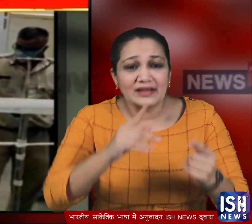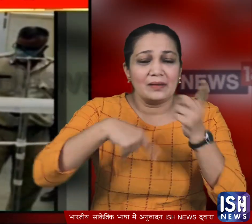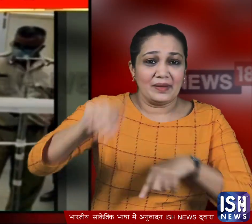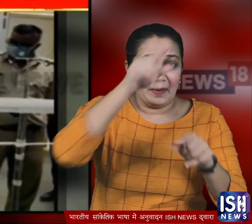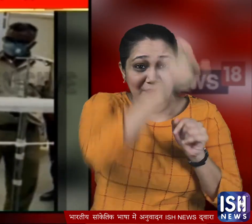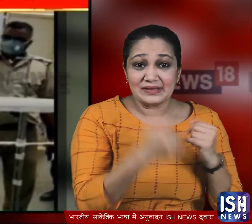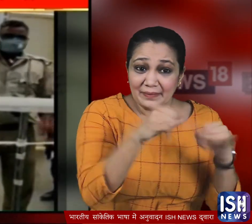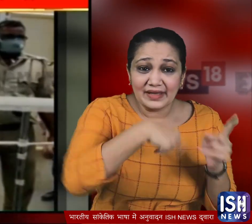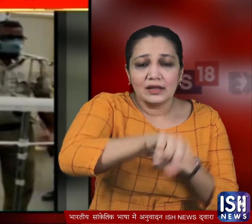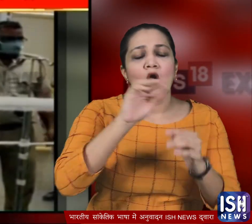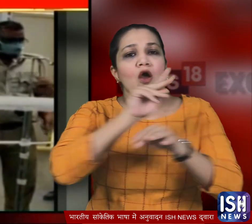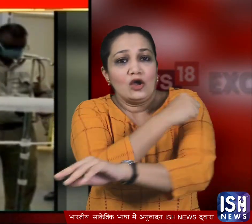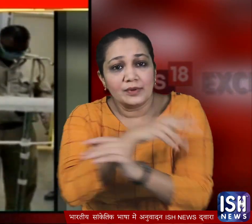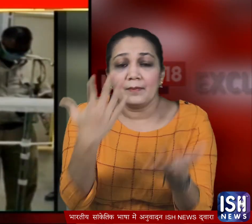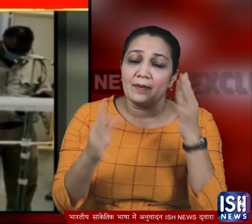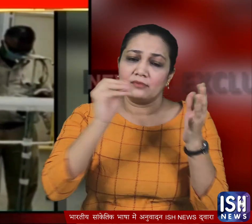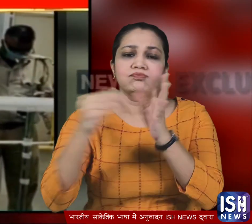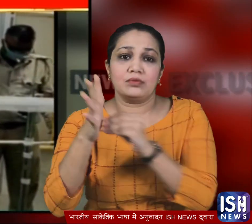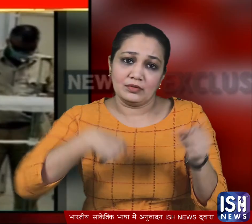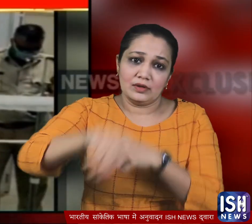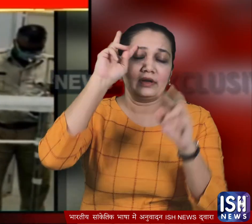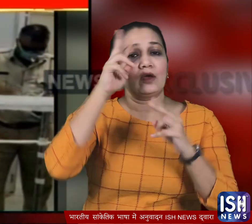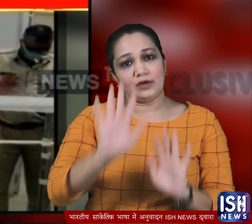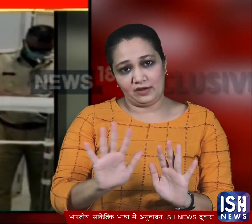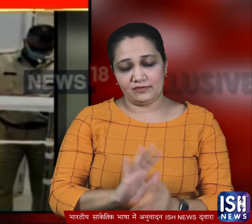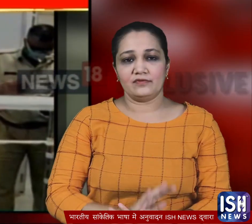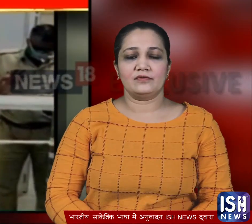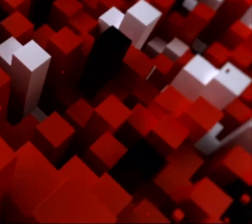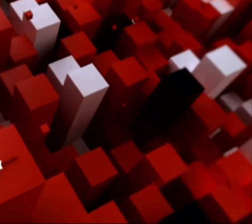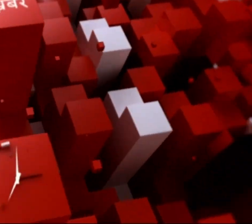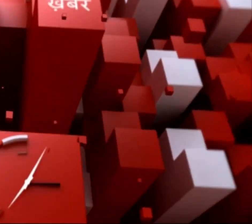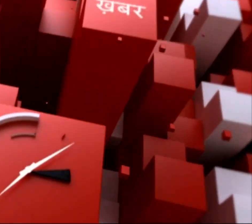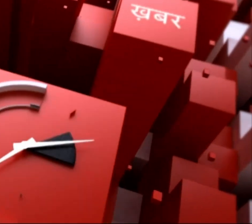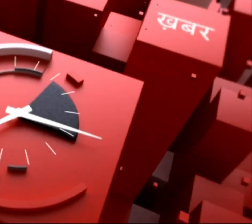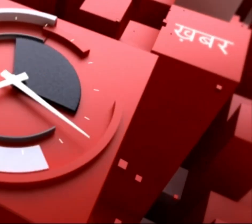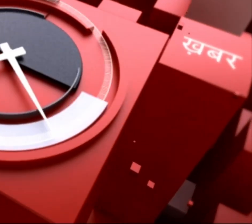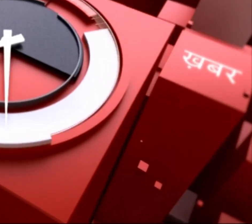दिलवाने के नाम पर ठगी के धंधे में अस्पताल के कुछ कर्मचारियों की मिलीभगत की आशंका भी जताई गई।